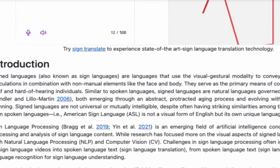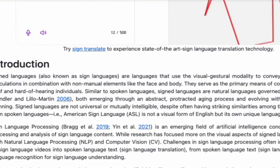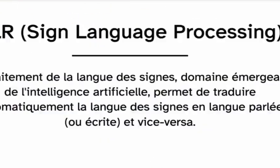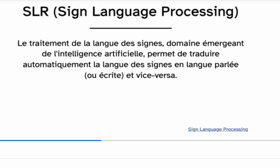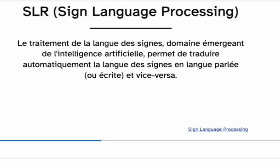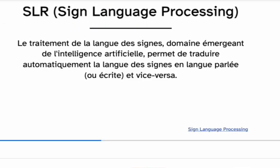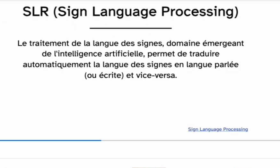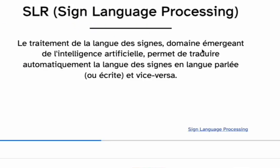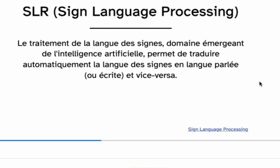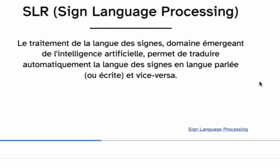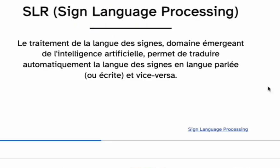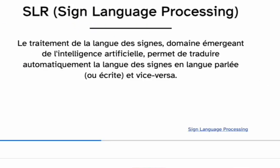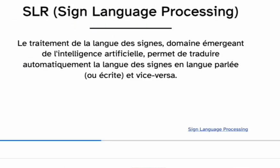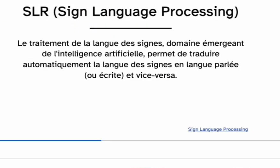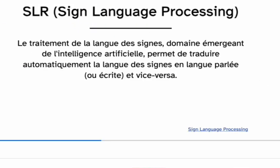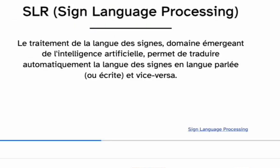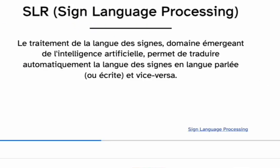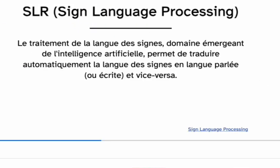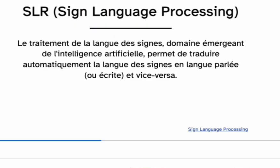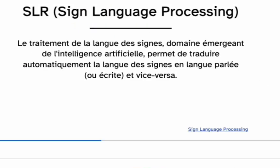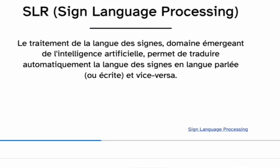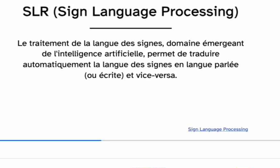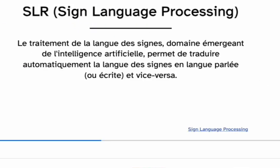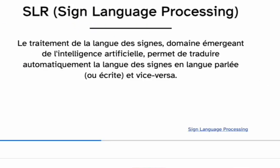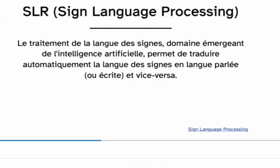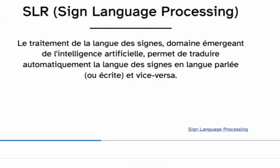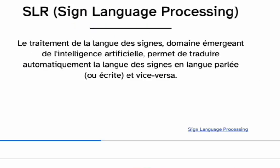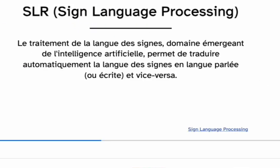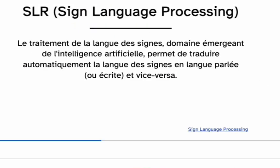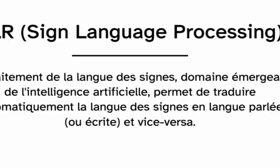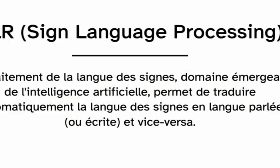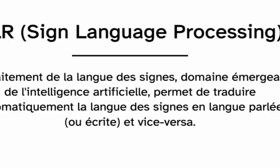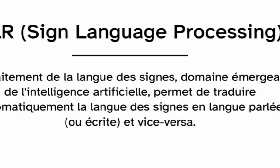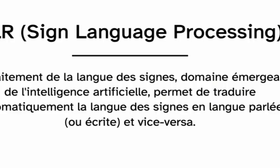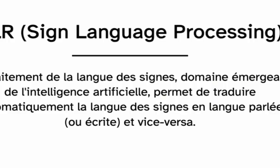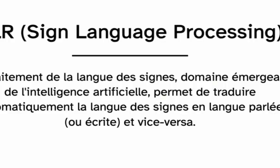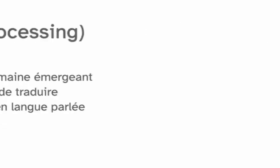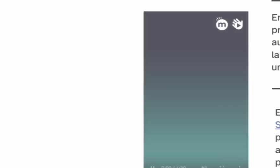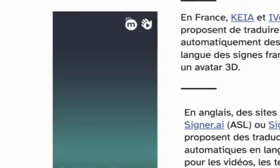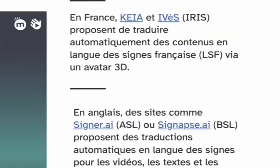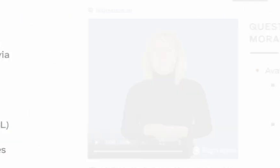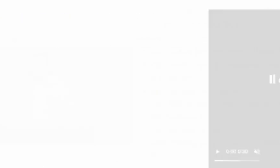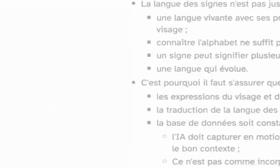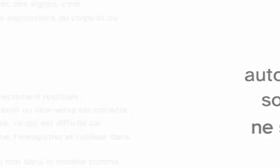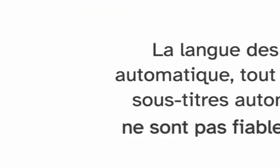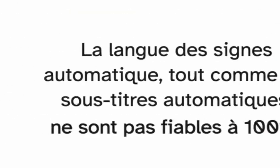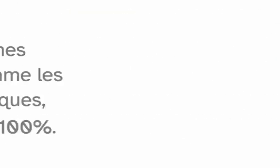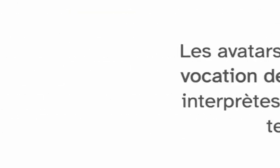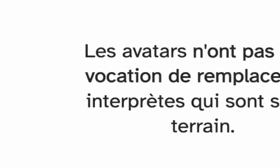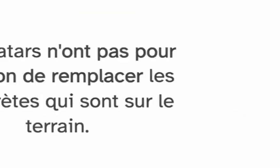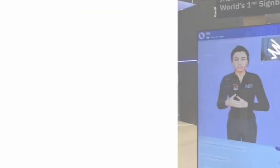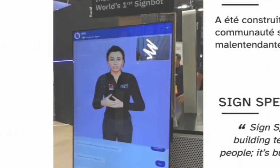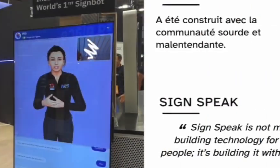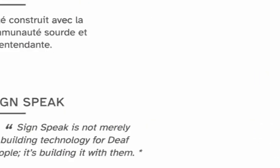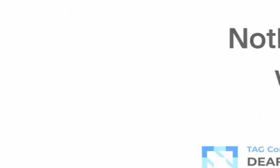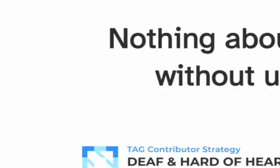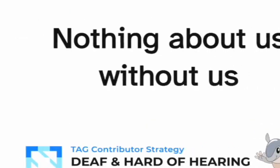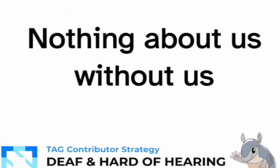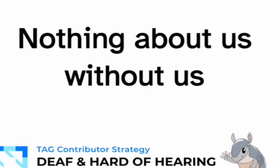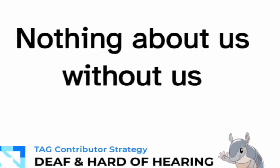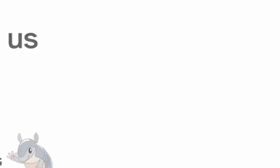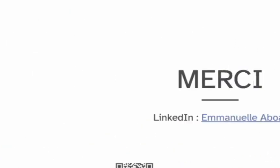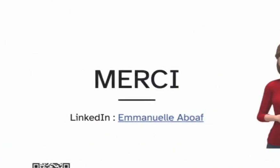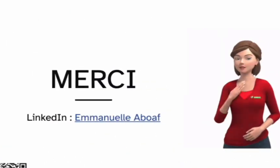à... Voilà, et du coup, tu peux accéder à mes slides via le QR code. Il y a tous